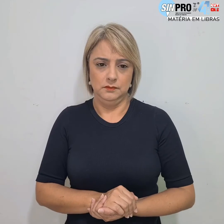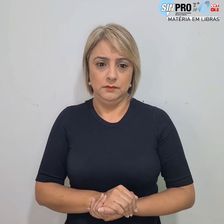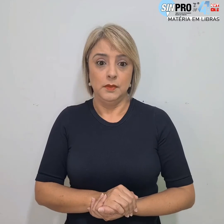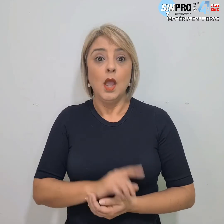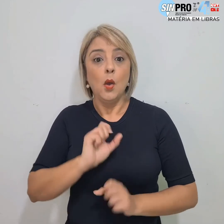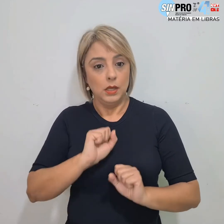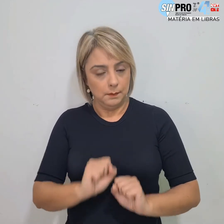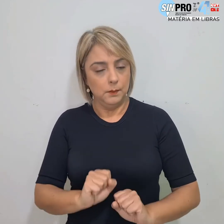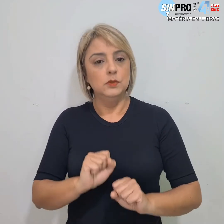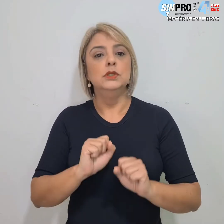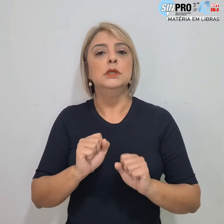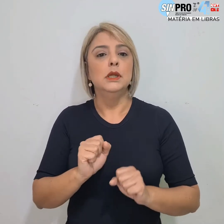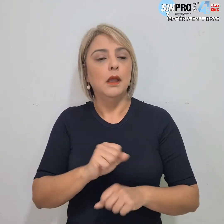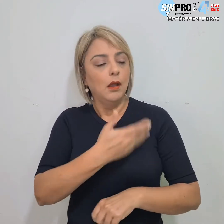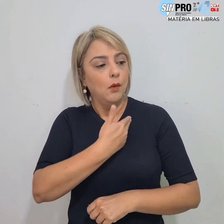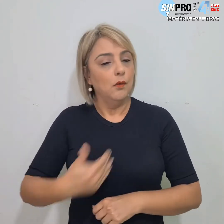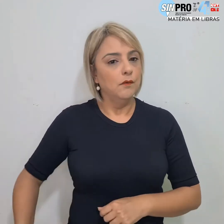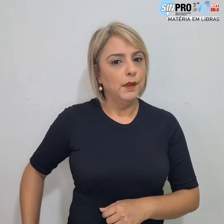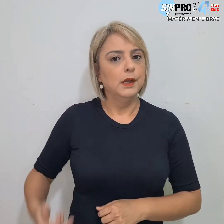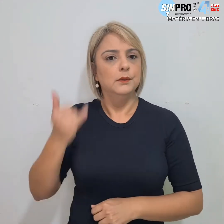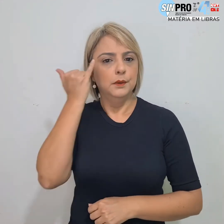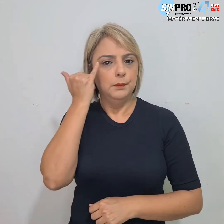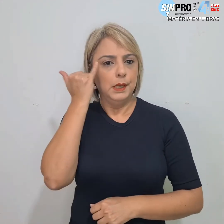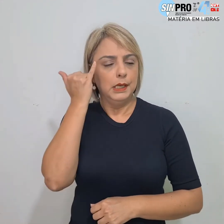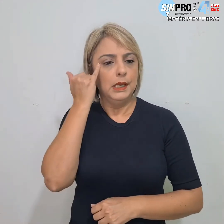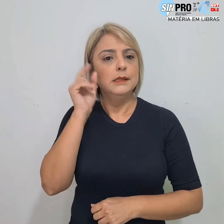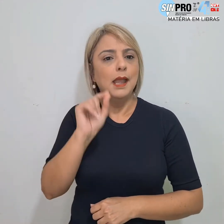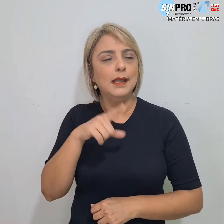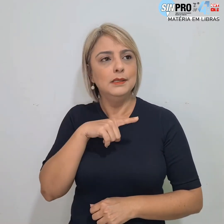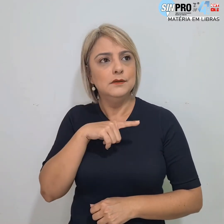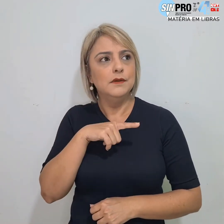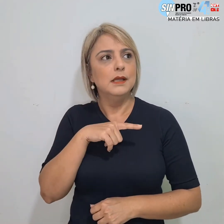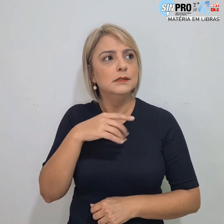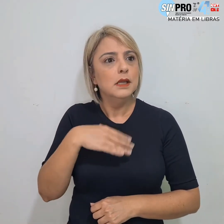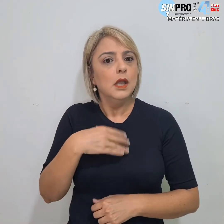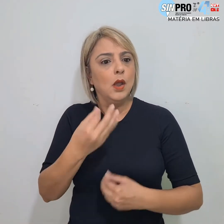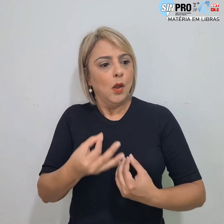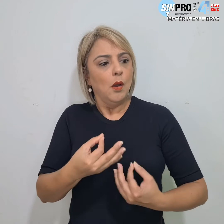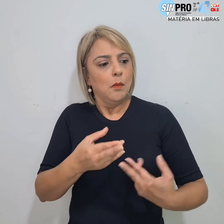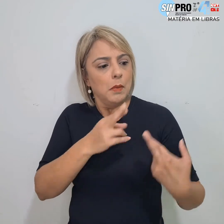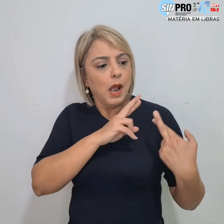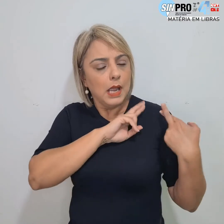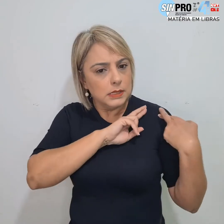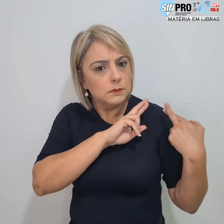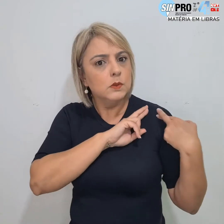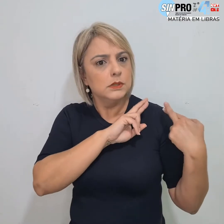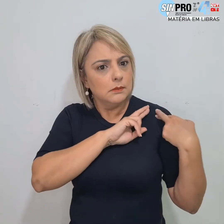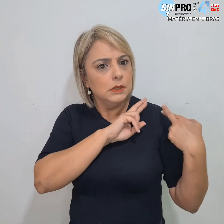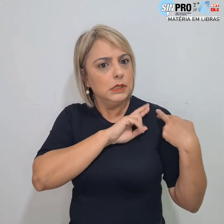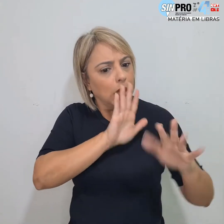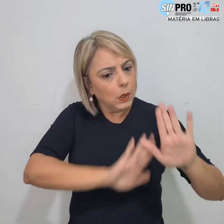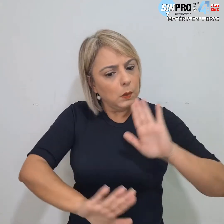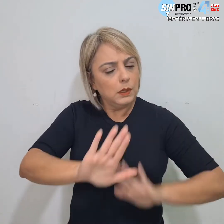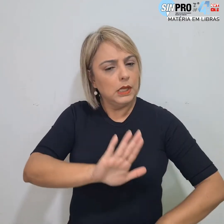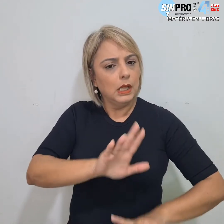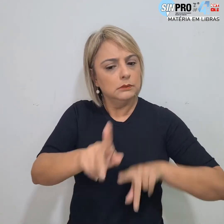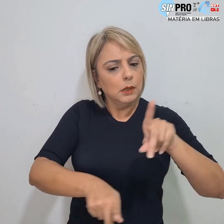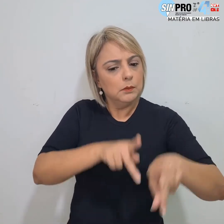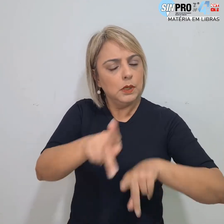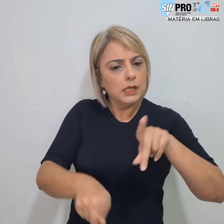O que poderia esperar de um governador era que tivesse mesmo uma atitude de responsabilidade com a população do